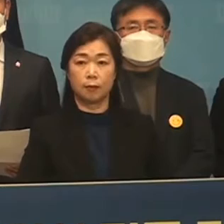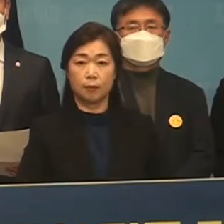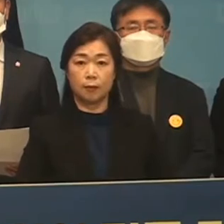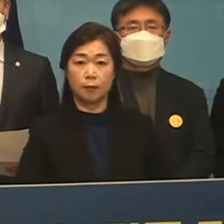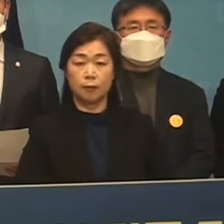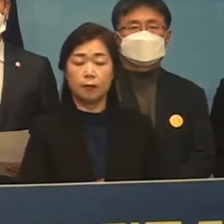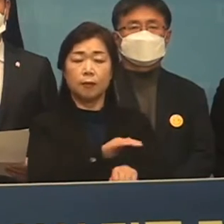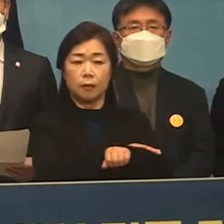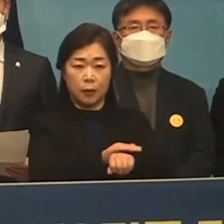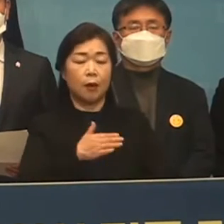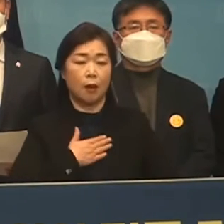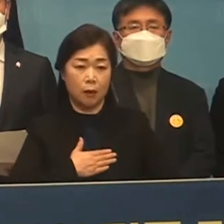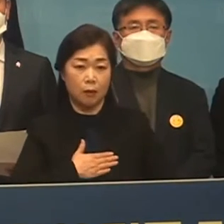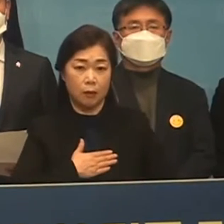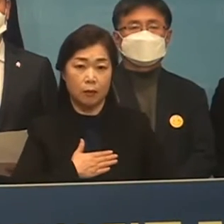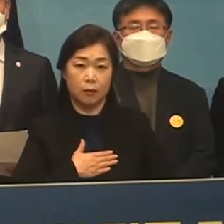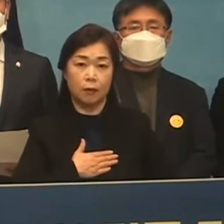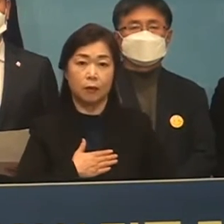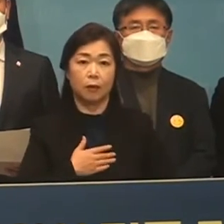잘 아시는 것처럼